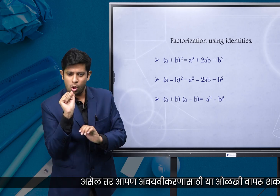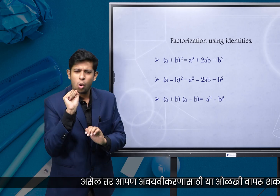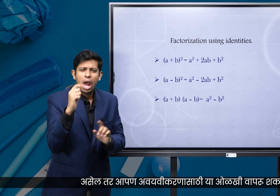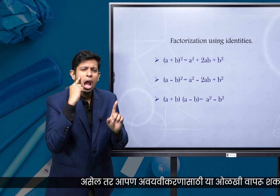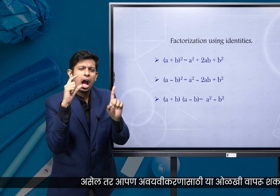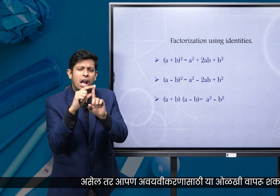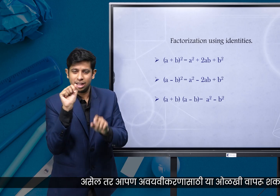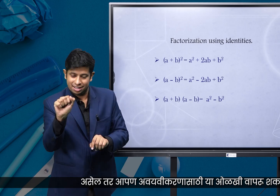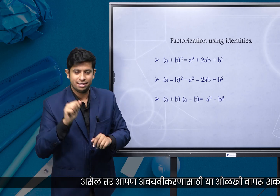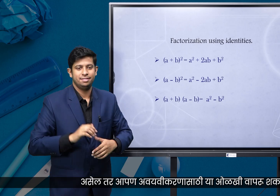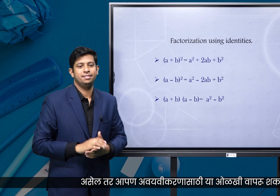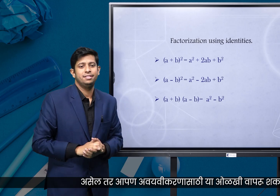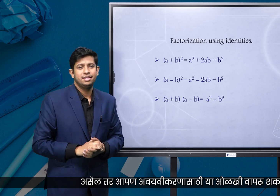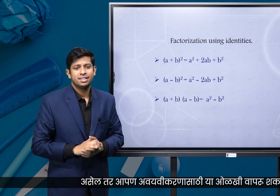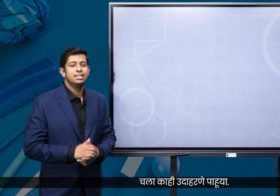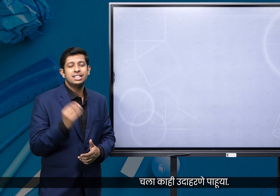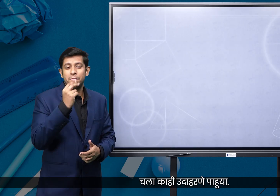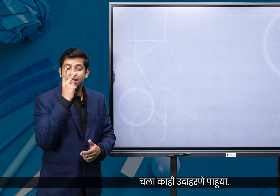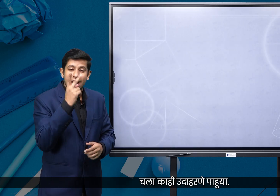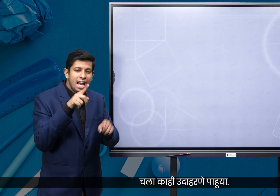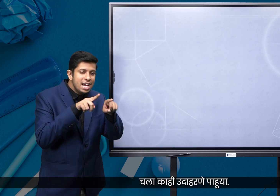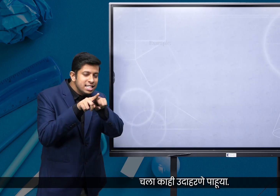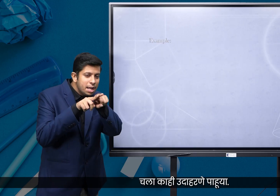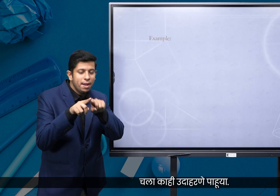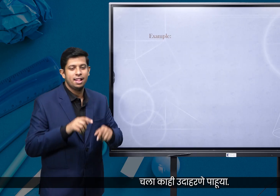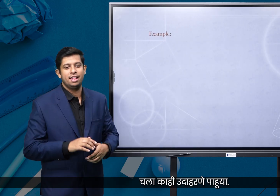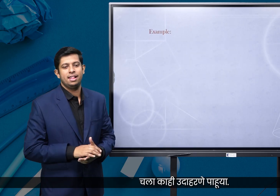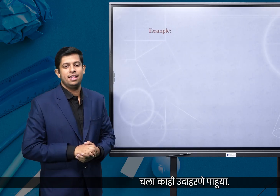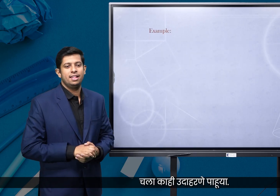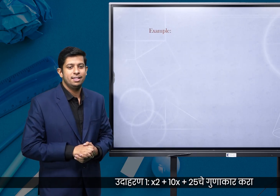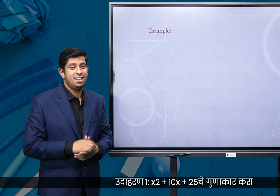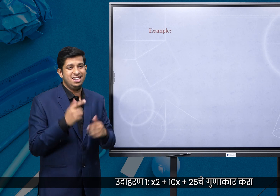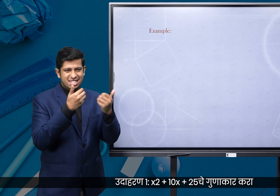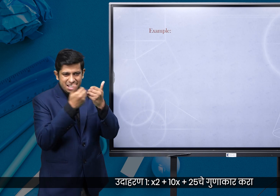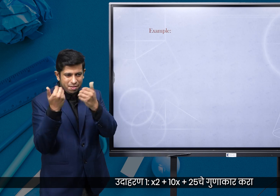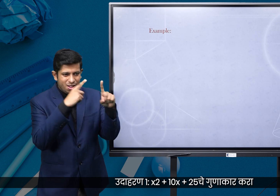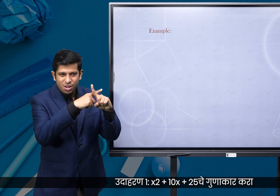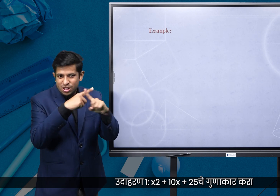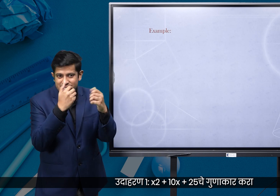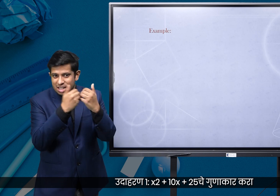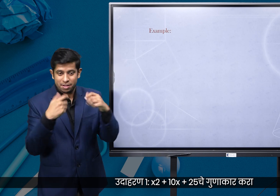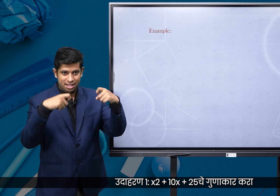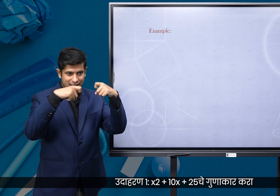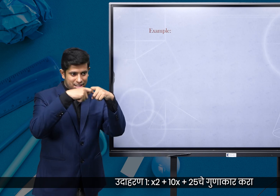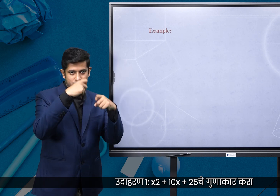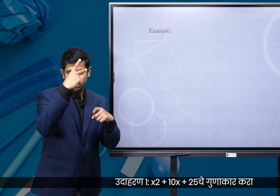वापरू शकतो. चला काही उदाहरणे पाहूया. उदाहरण: एक्स वर्ग